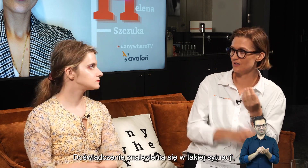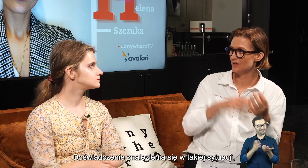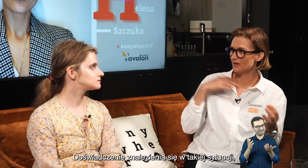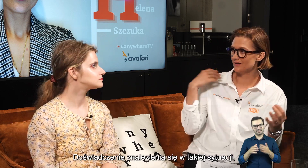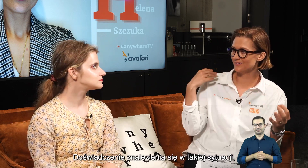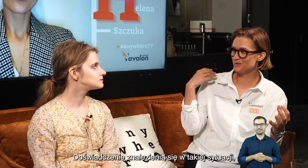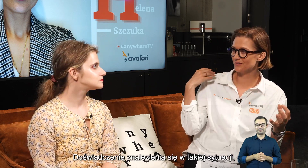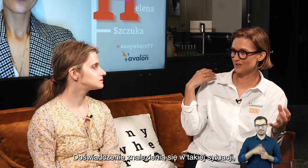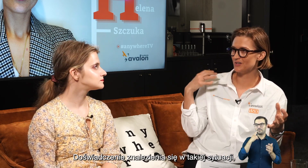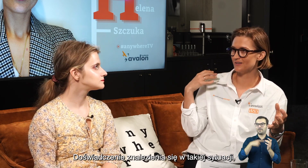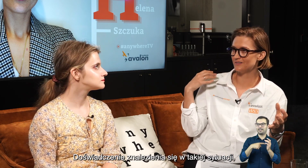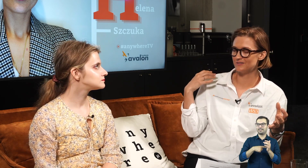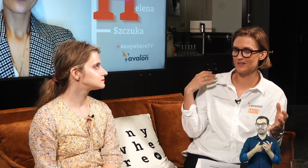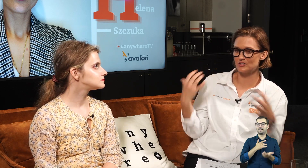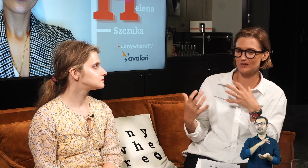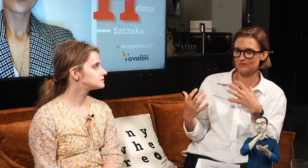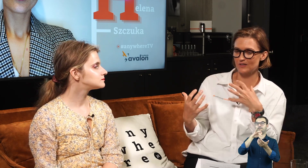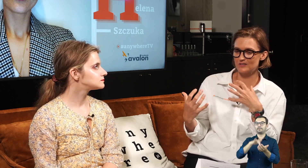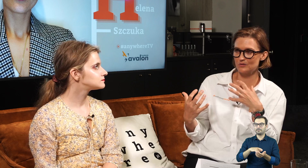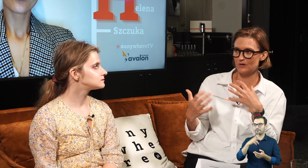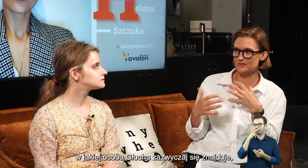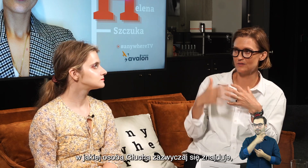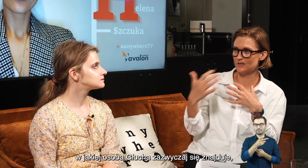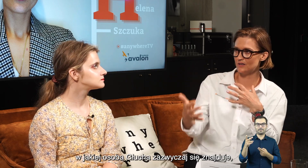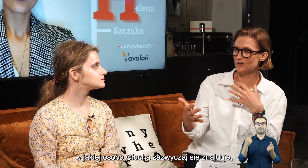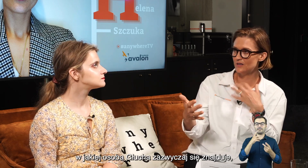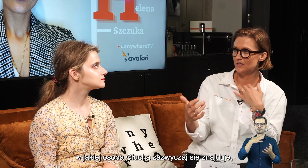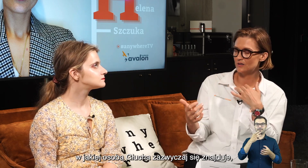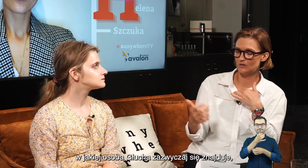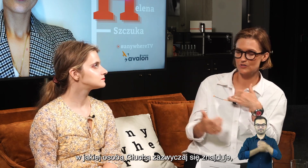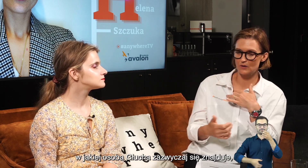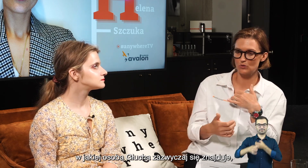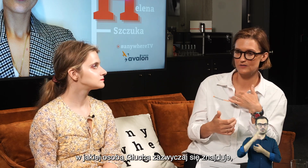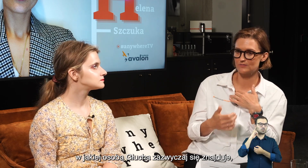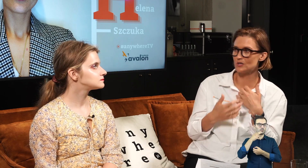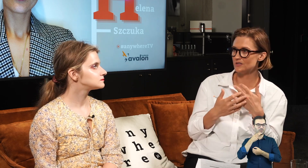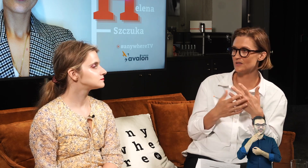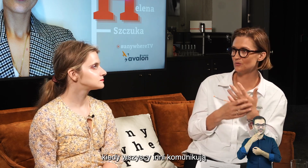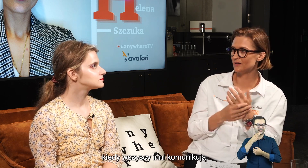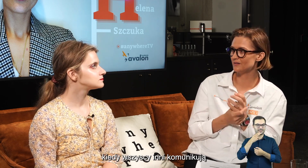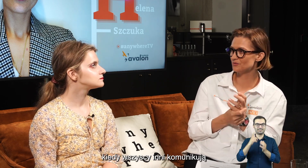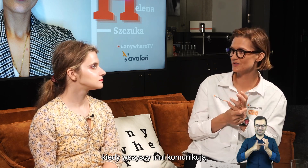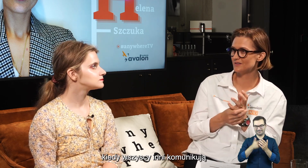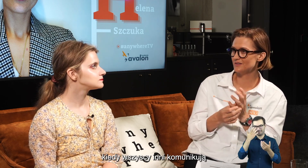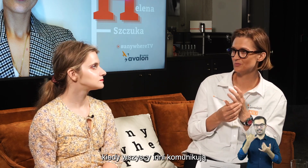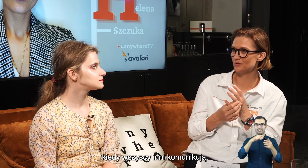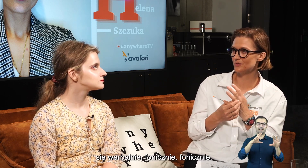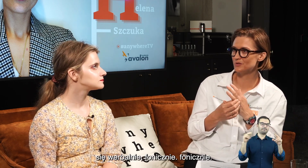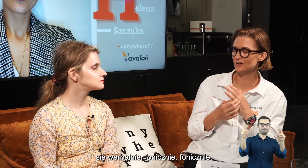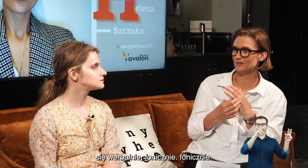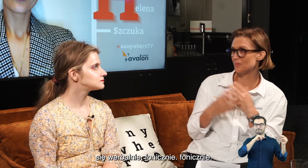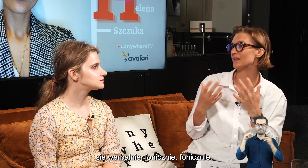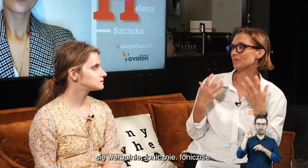doświadczenie właśnie znalezienia się w takiej sytuacji, w jakiej osoba głucha zazwyczaj się znajduje, kiedy wszyscy inni